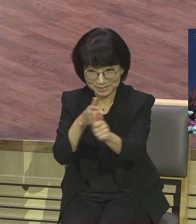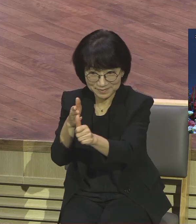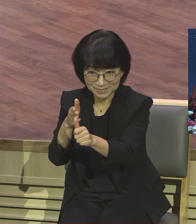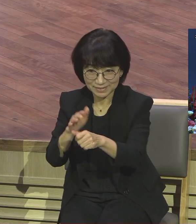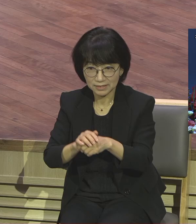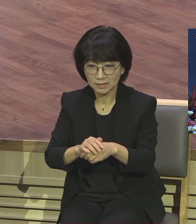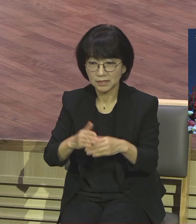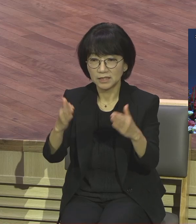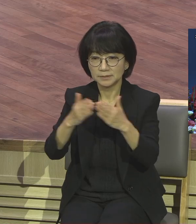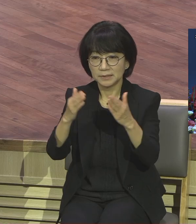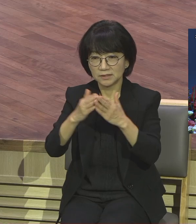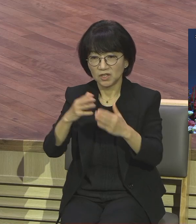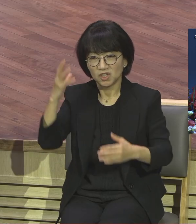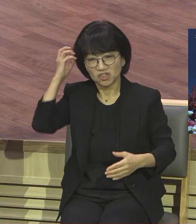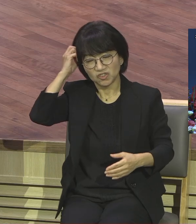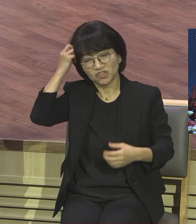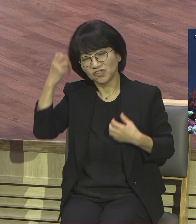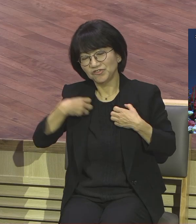거하고요.